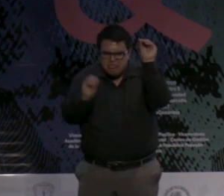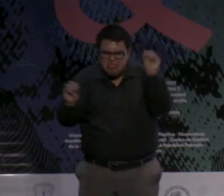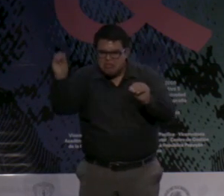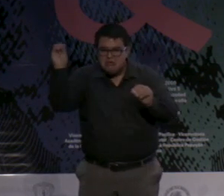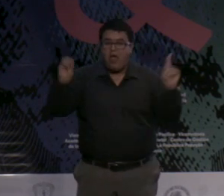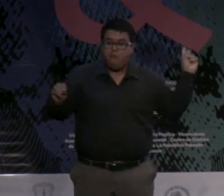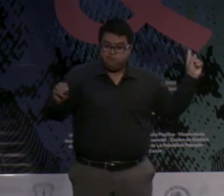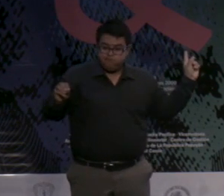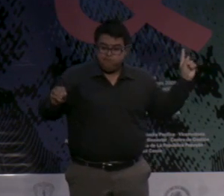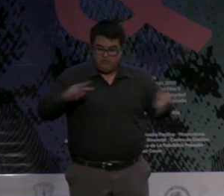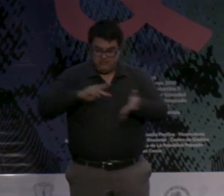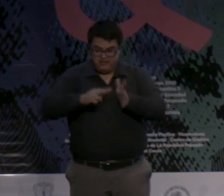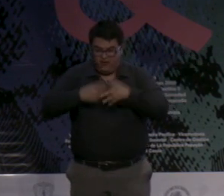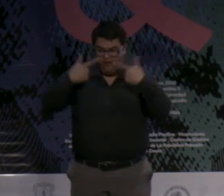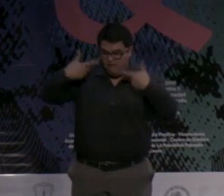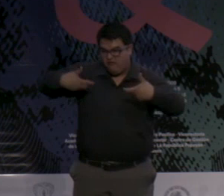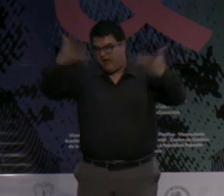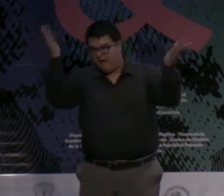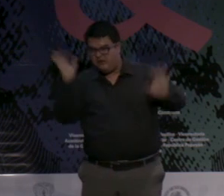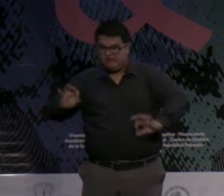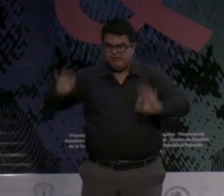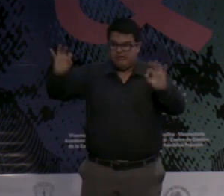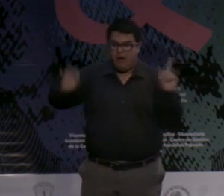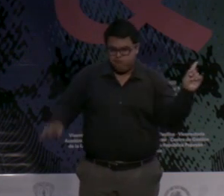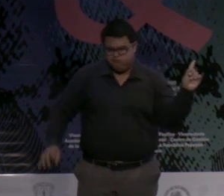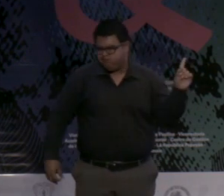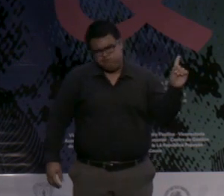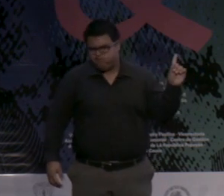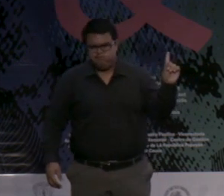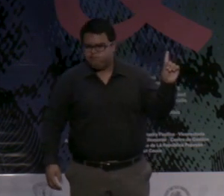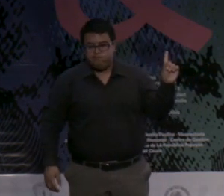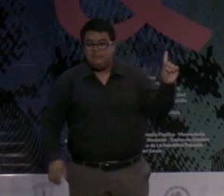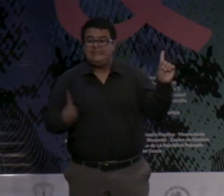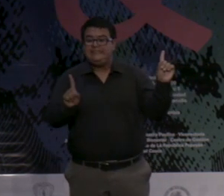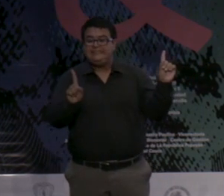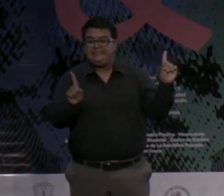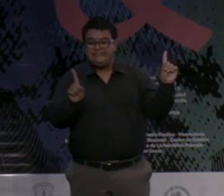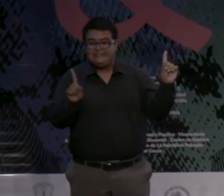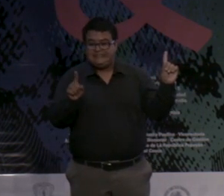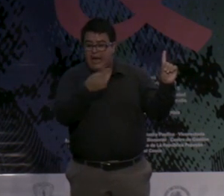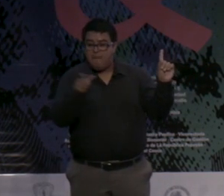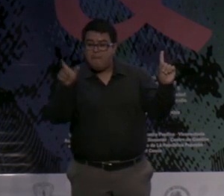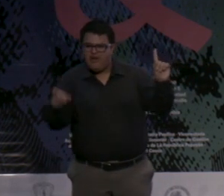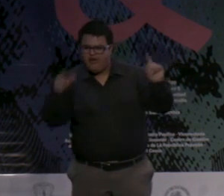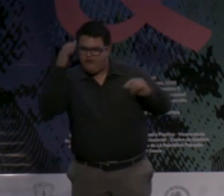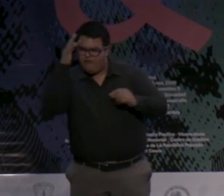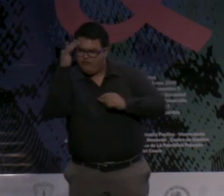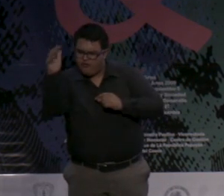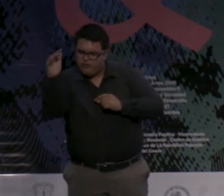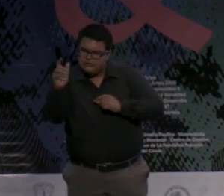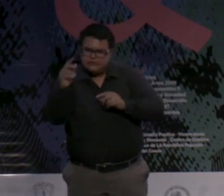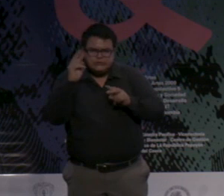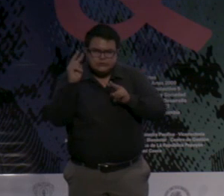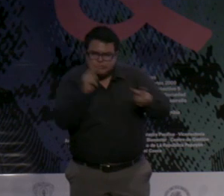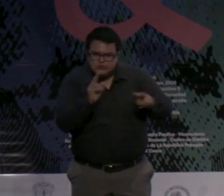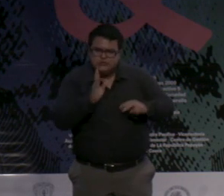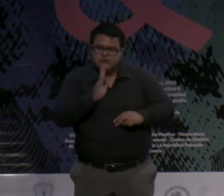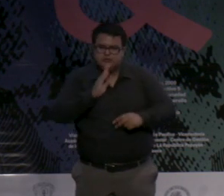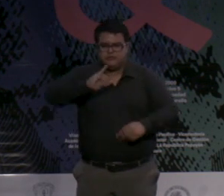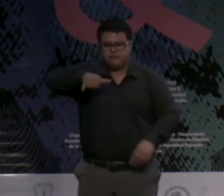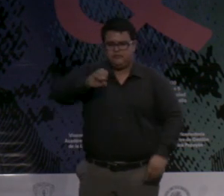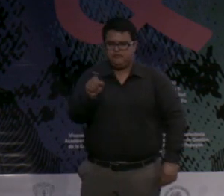imagen que tiende a ser la más famosa, la más reseñada por los historiadores del arte, pero hay especialmente un filósofo que le ha puesto mucha atención, que es Georges Bataille,